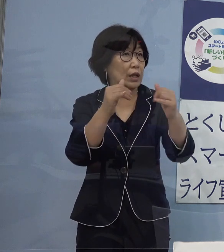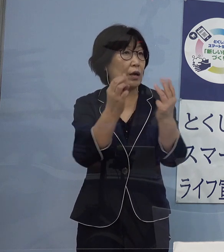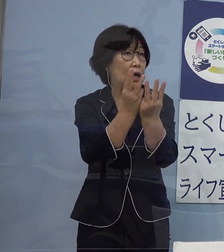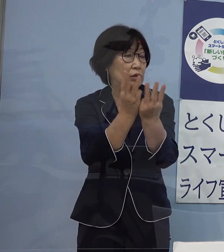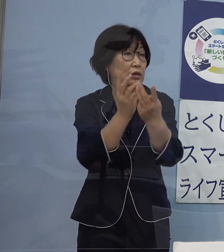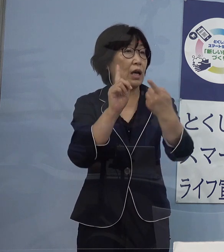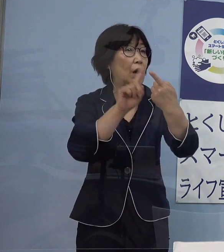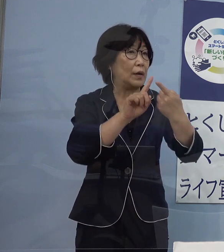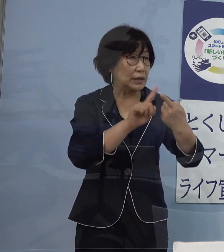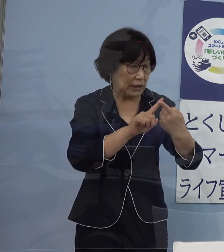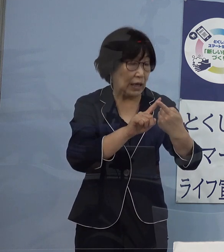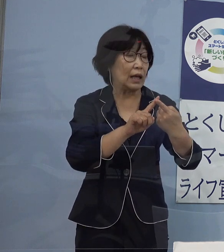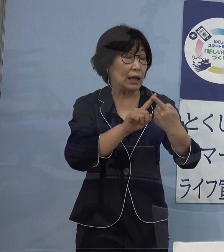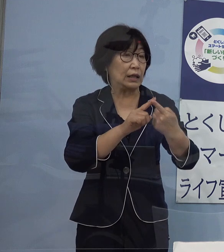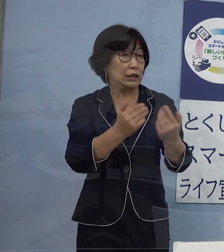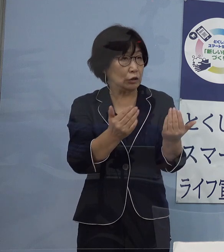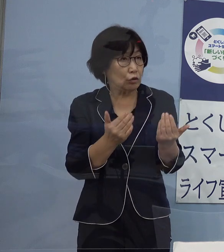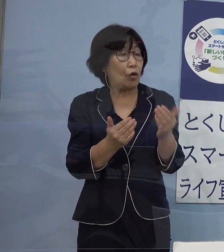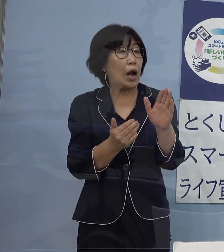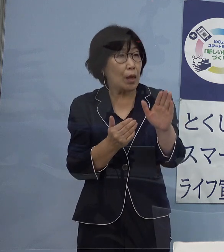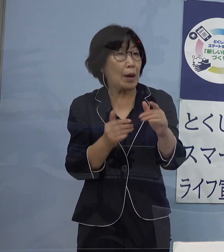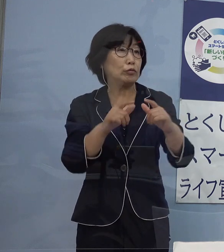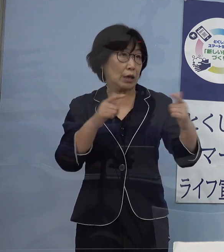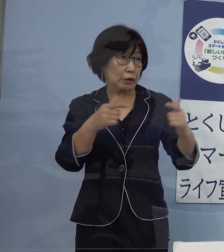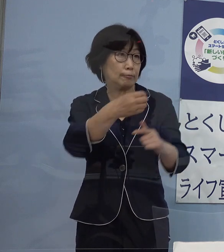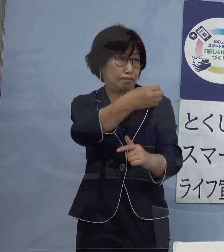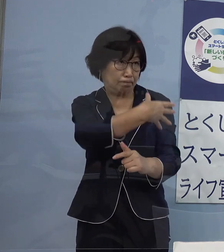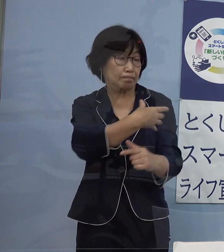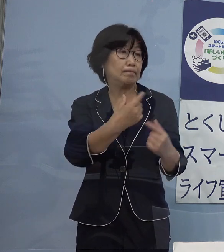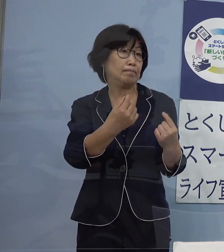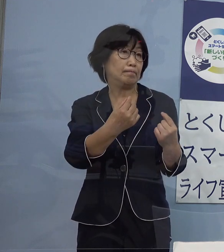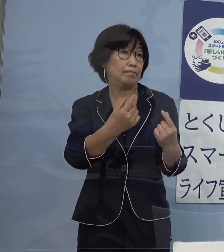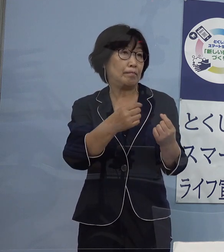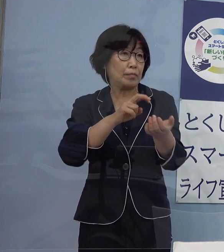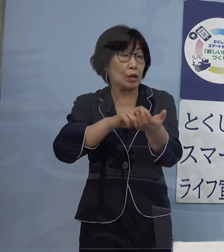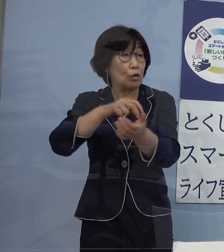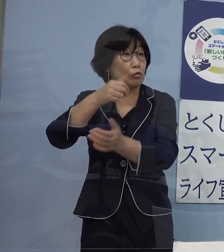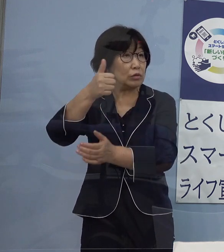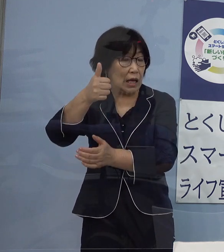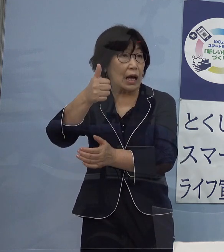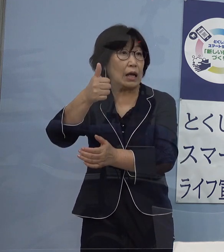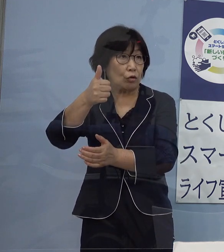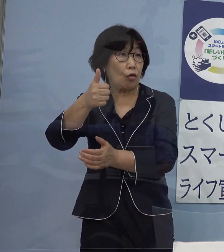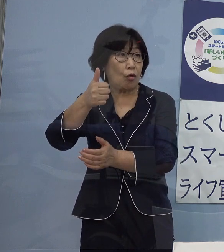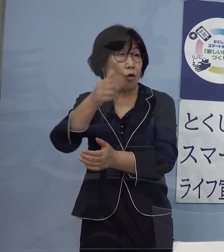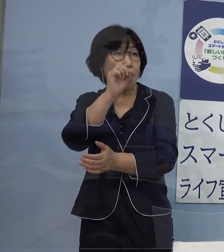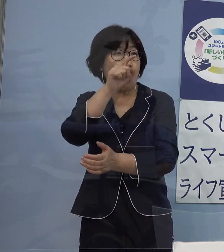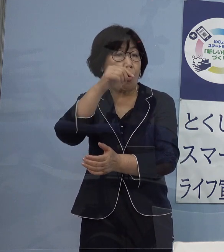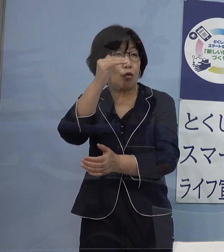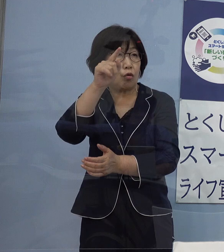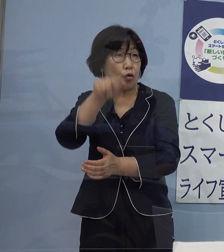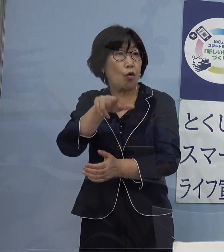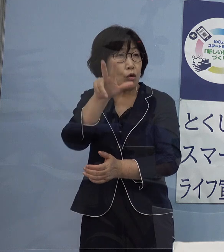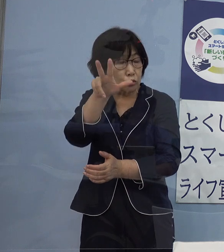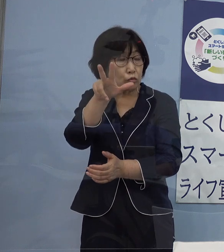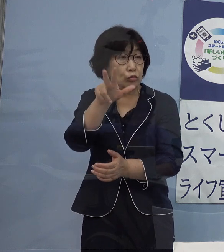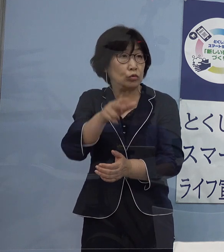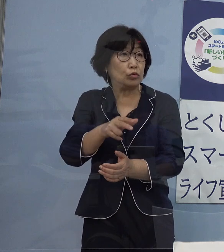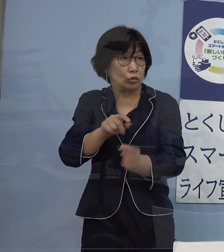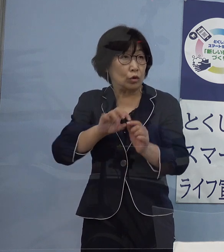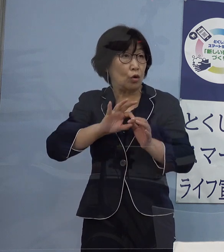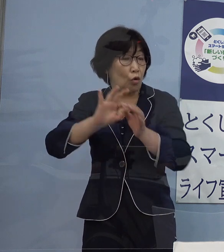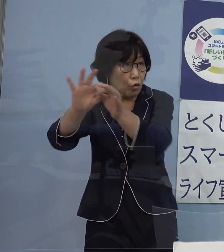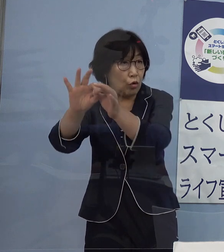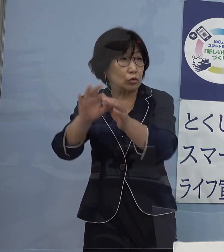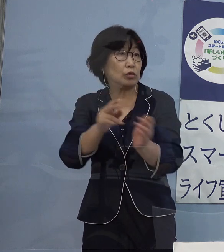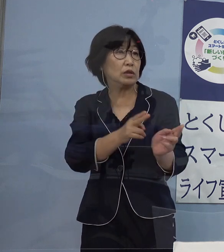い、 そうですね、もちろんドクターのオンコール体制もこれできておりますので、そうしたものも含め